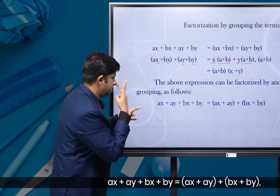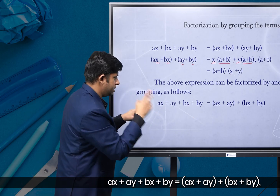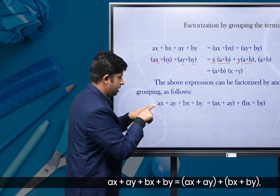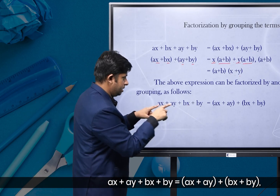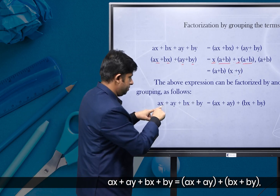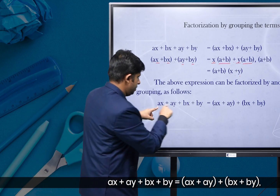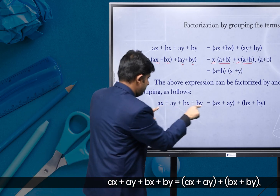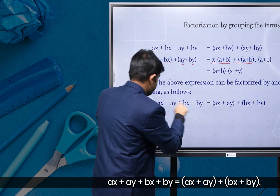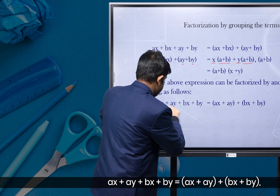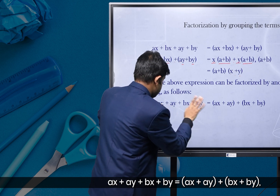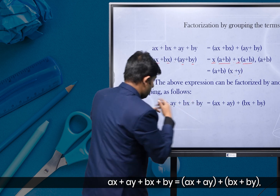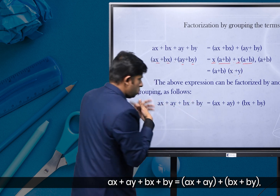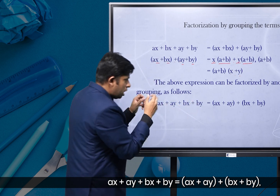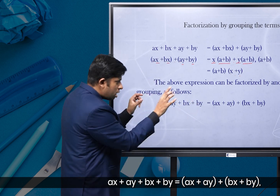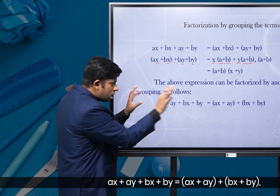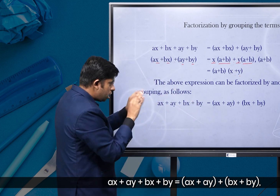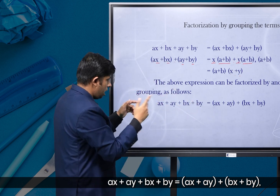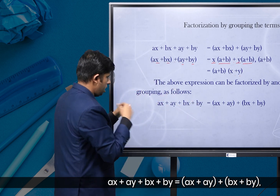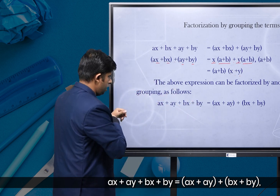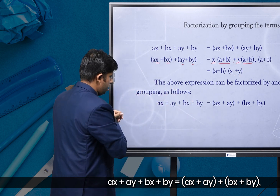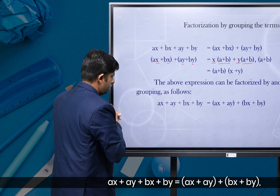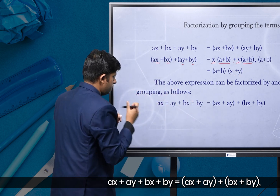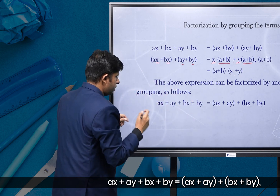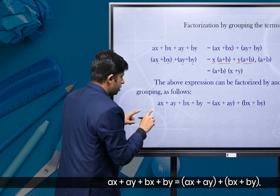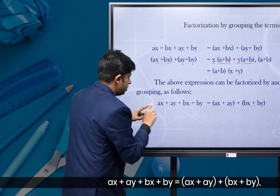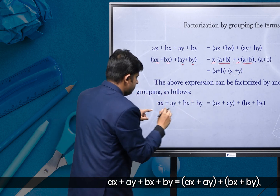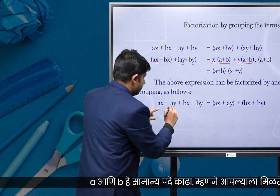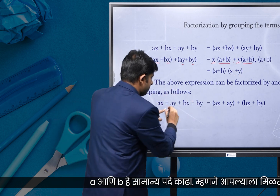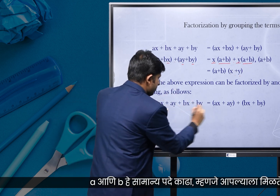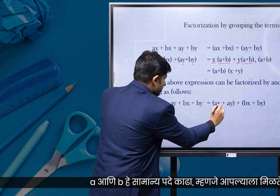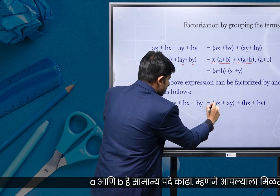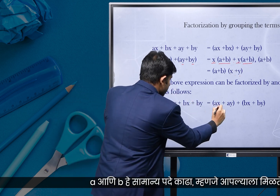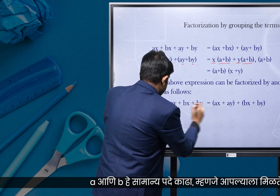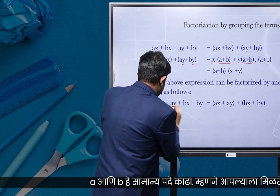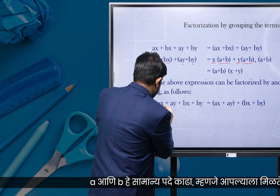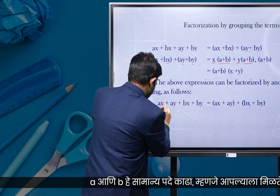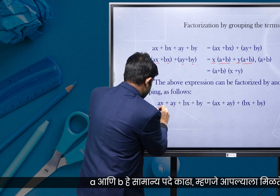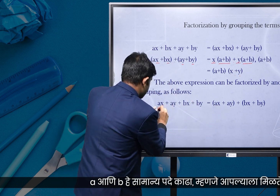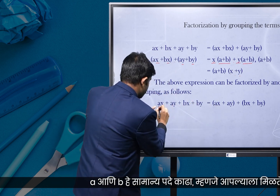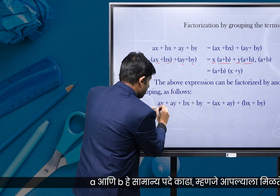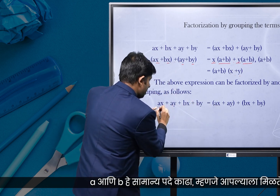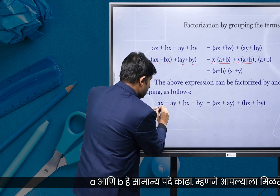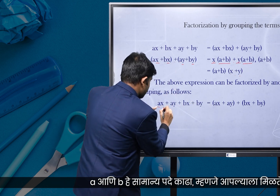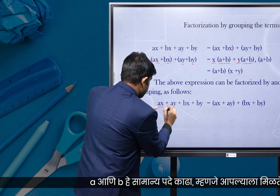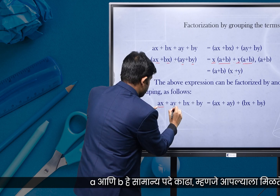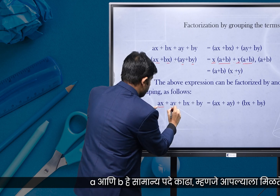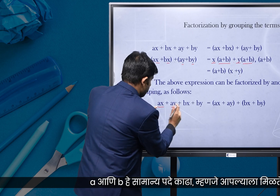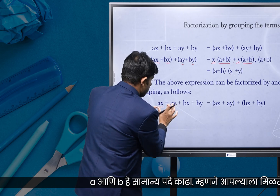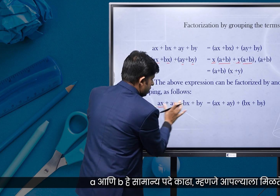दुसऱ्या कंसामध्ये bx अधिक by कंस बंद. a आणि b हे सामान्य पदे काढा म्हणजे आपल्याला